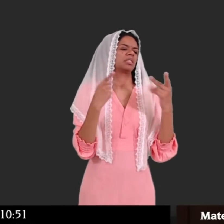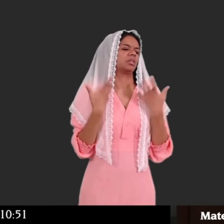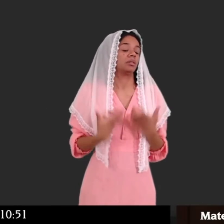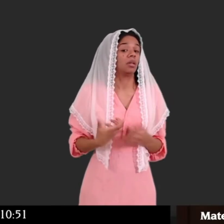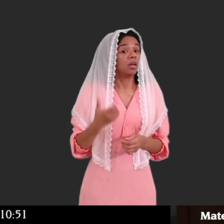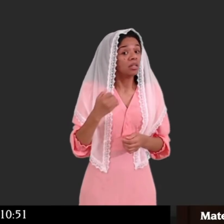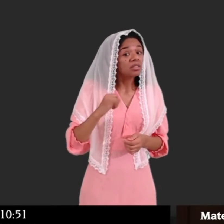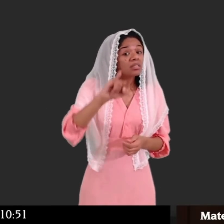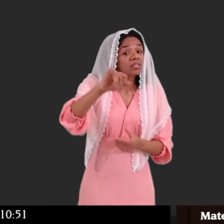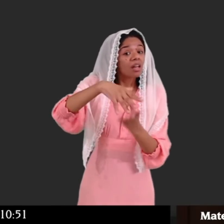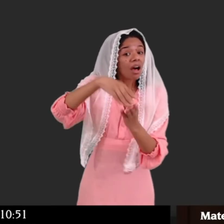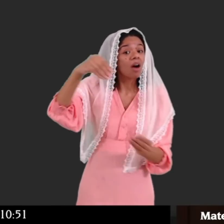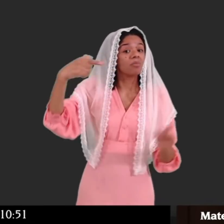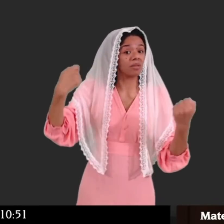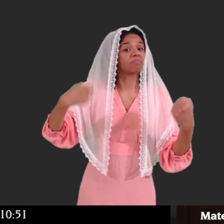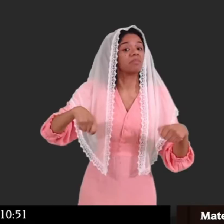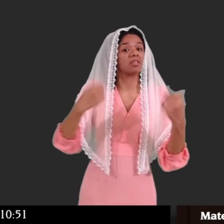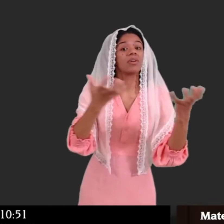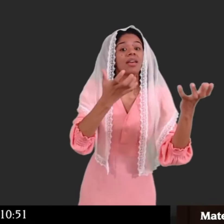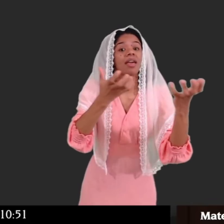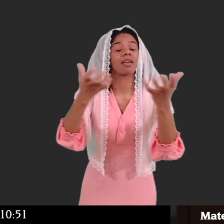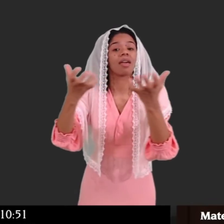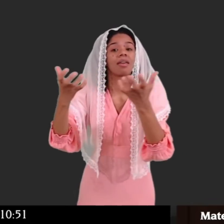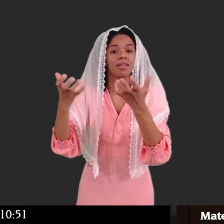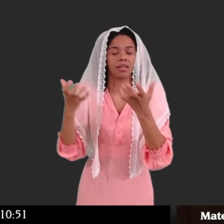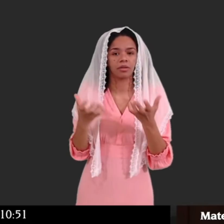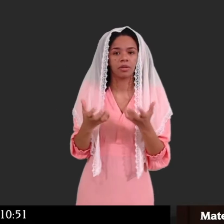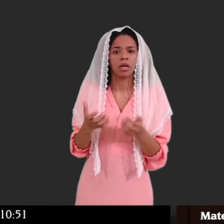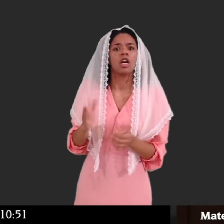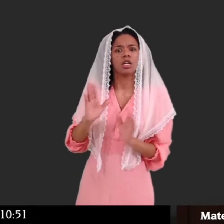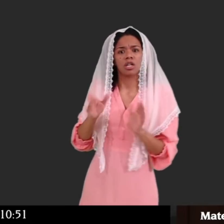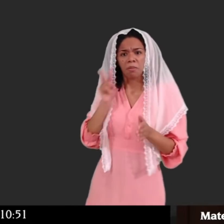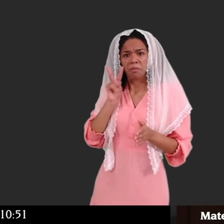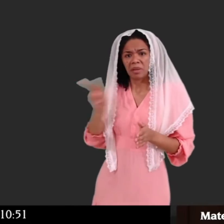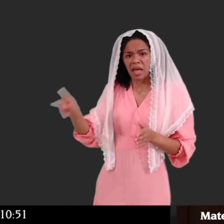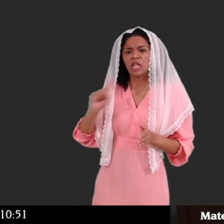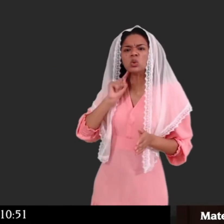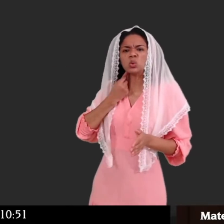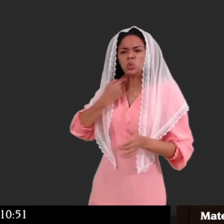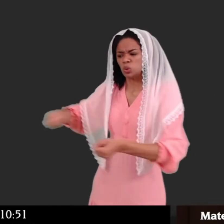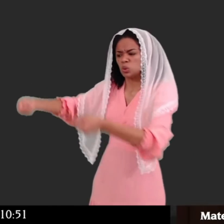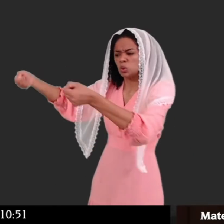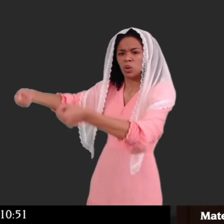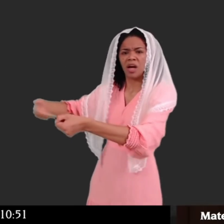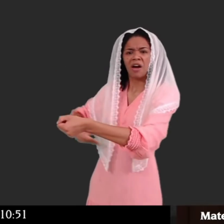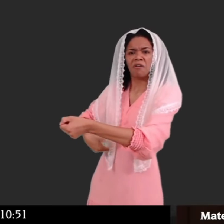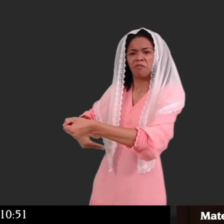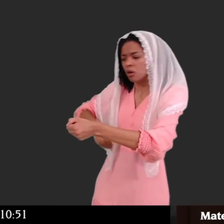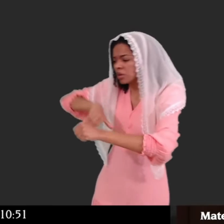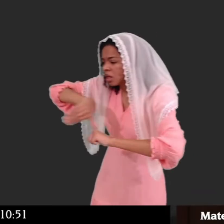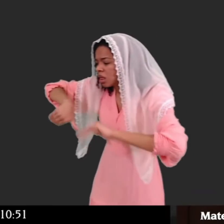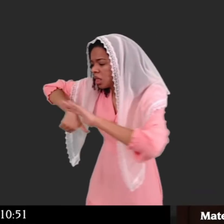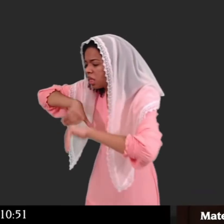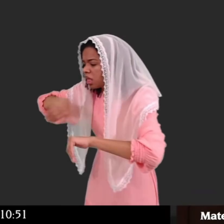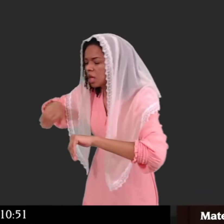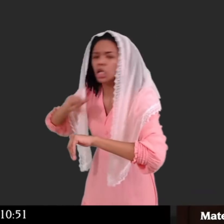estava procurando. Quem está com fome, eu já vi pessoas rebuscar lixo, tirar comida do lixo e comer. Não dá para ele preocupar se